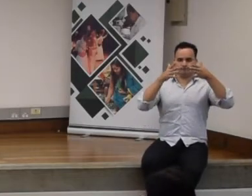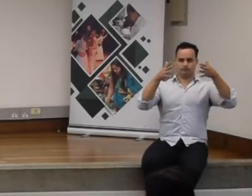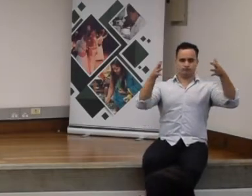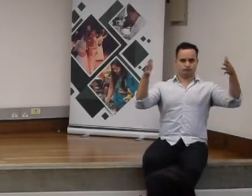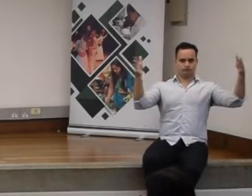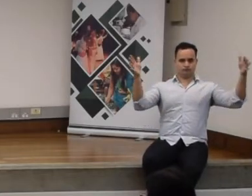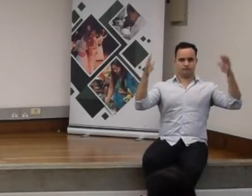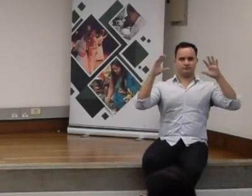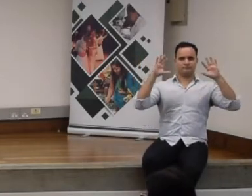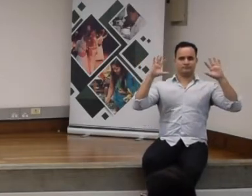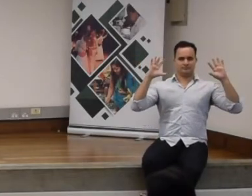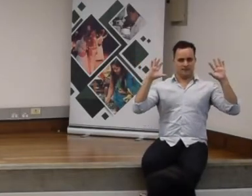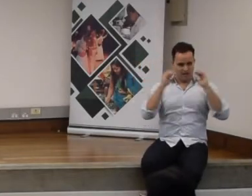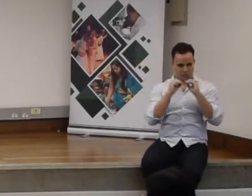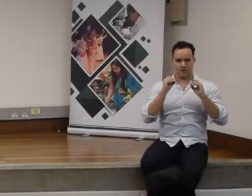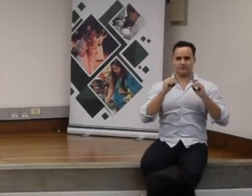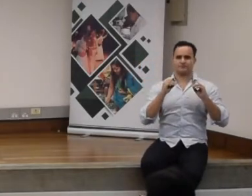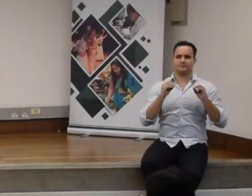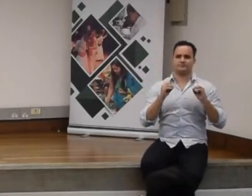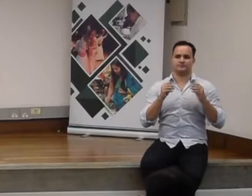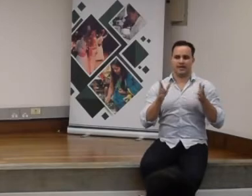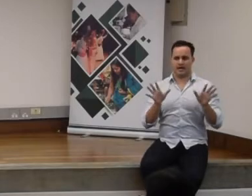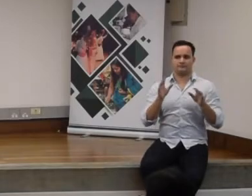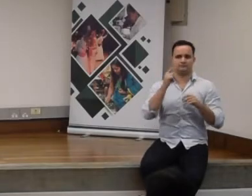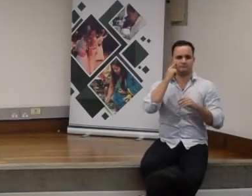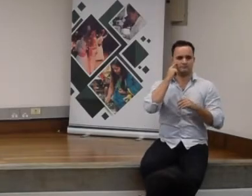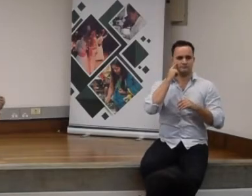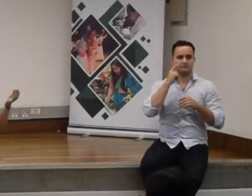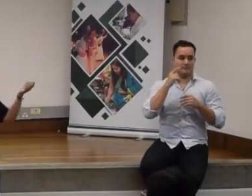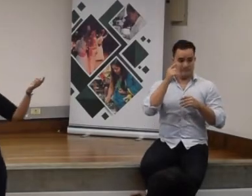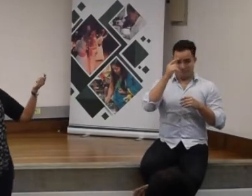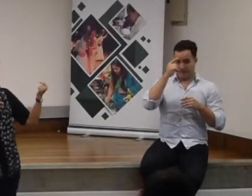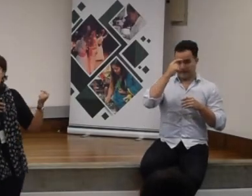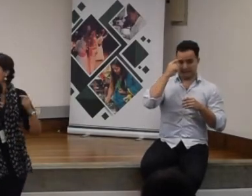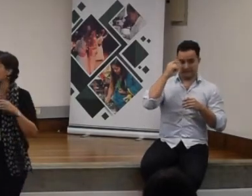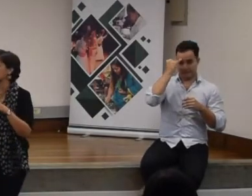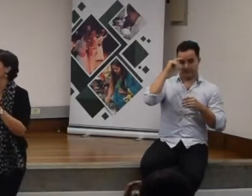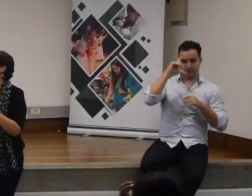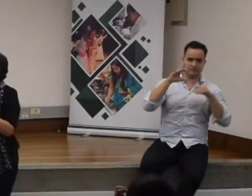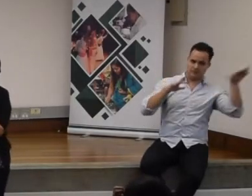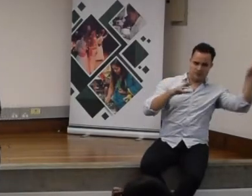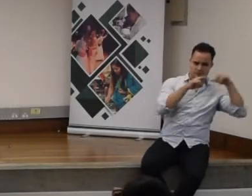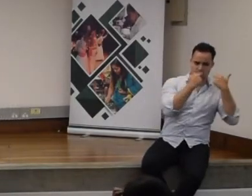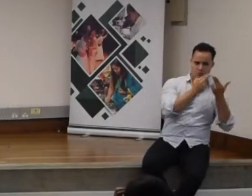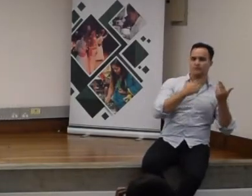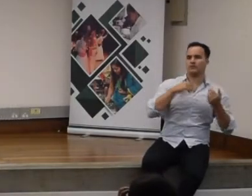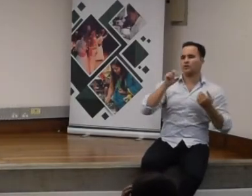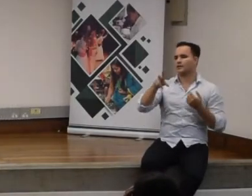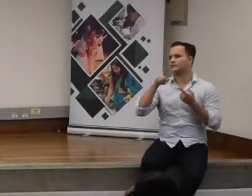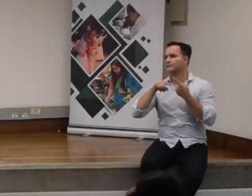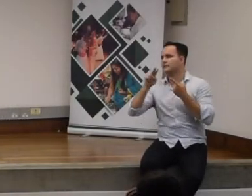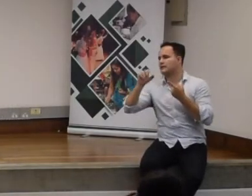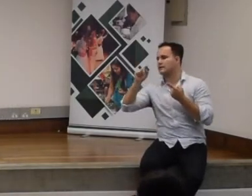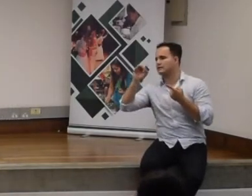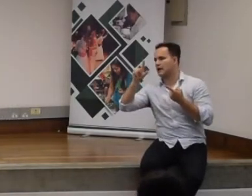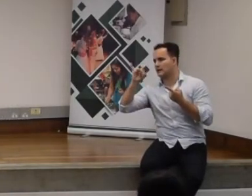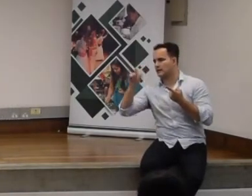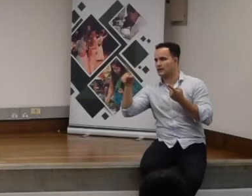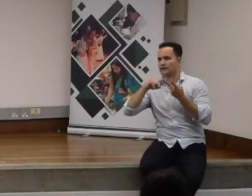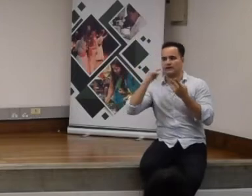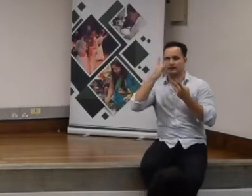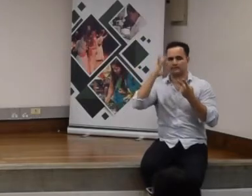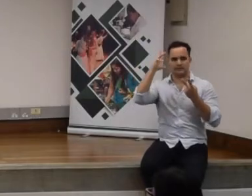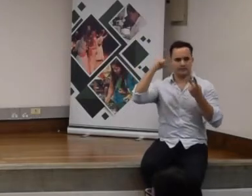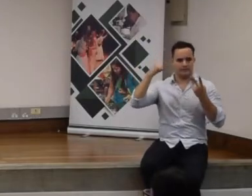vamos a trabajar? La profesora Marta se tuvo que ir a una reunión, entonces Natalia, Steve, Sergio y